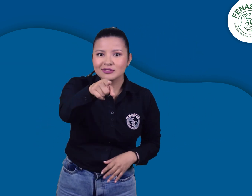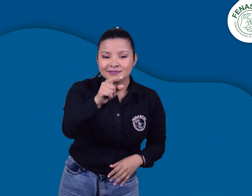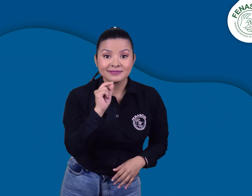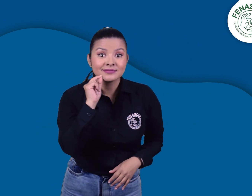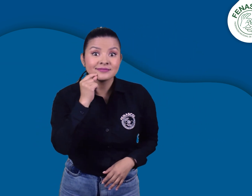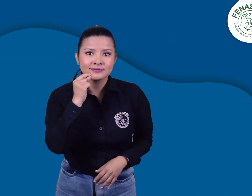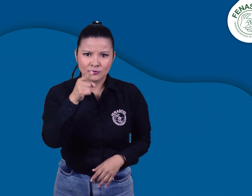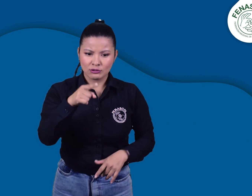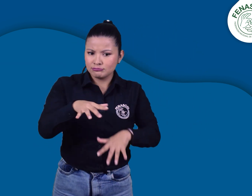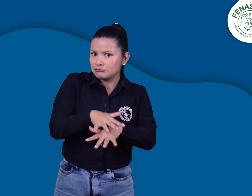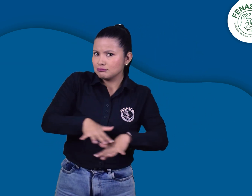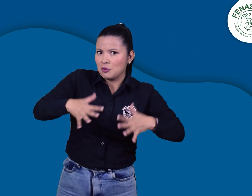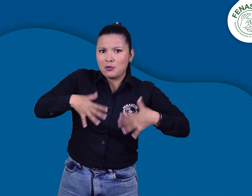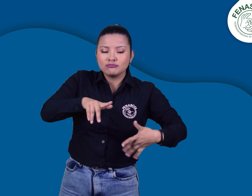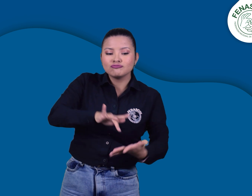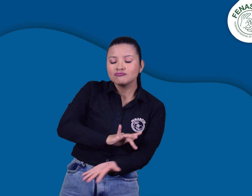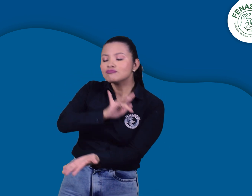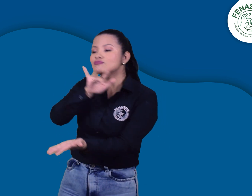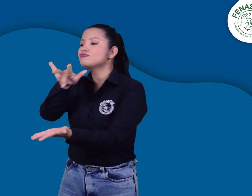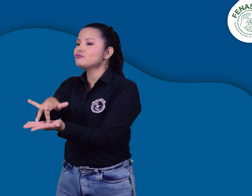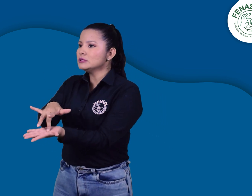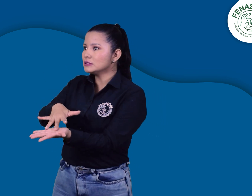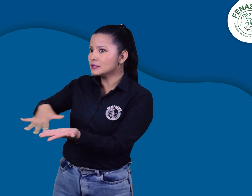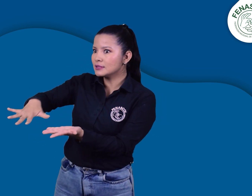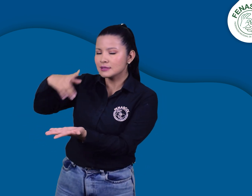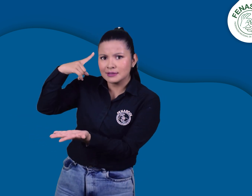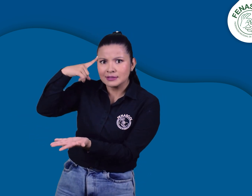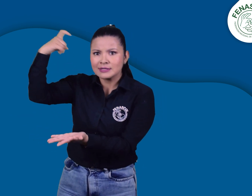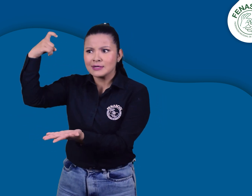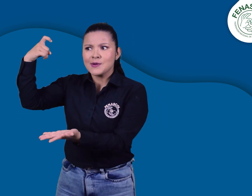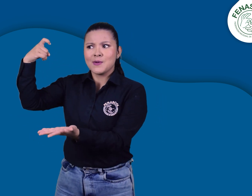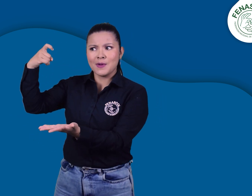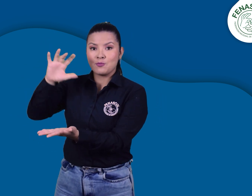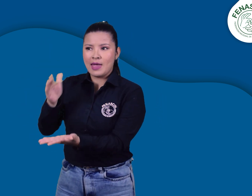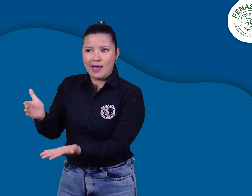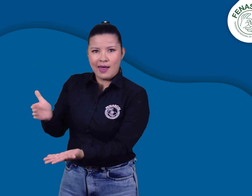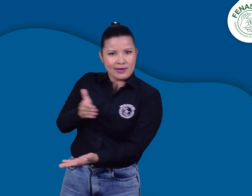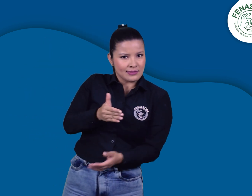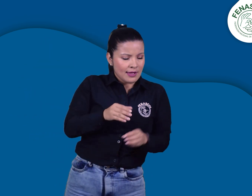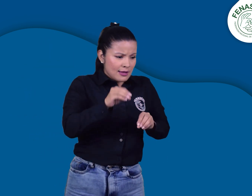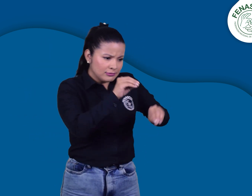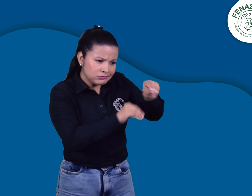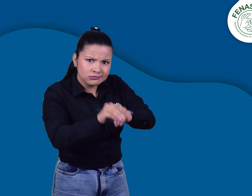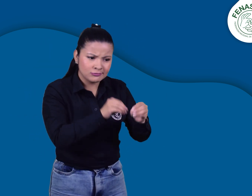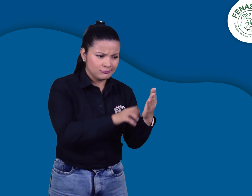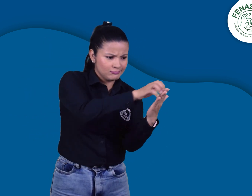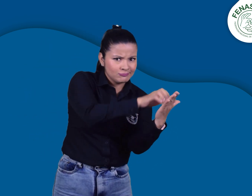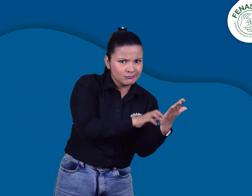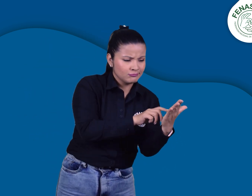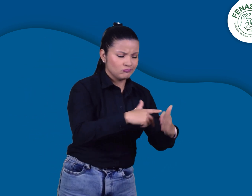vernacular es impresionante. Sandra, tú ya has tenido el reto de presentarte en distintos espacios. Seguro que